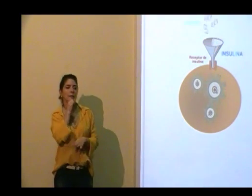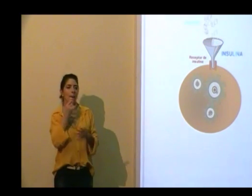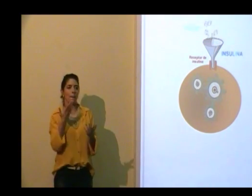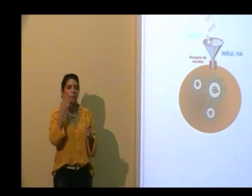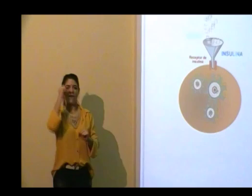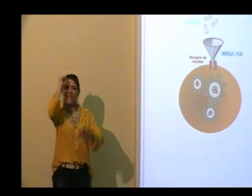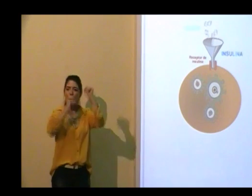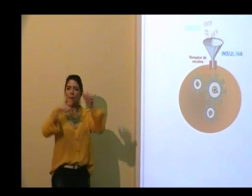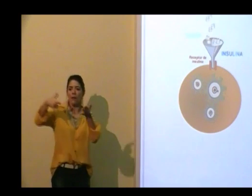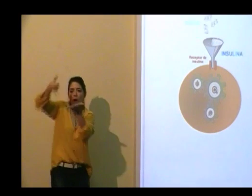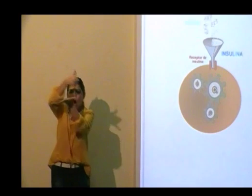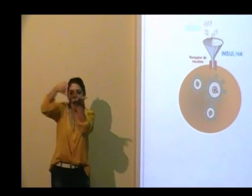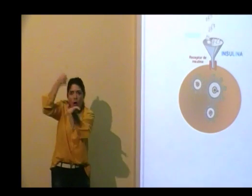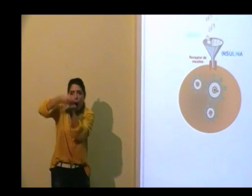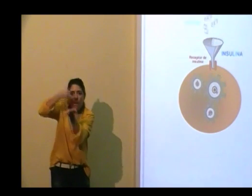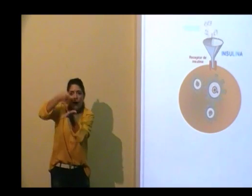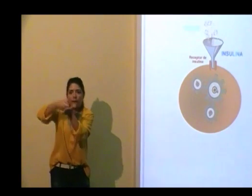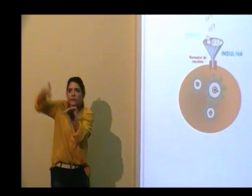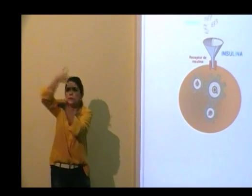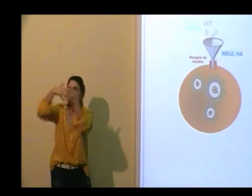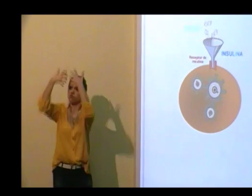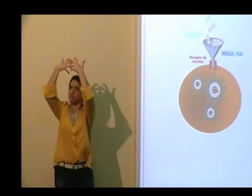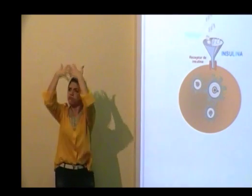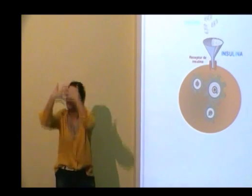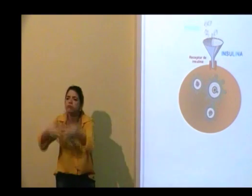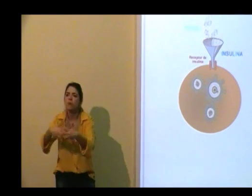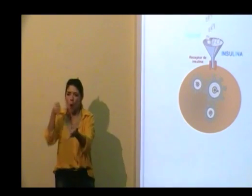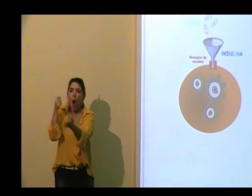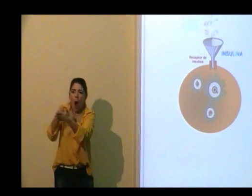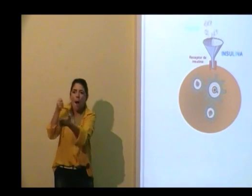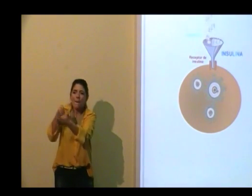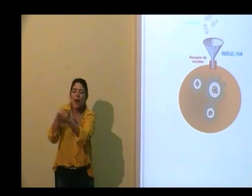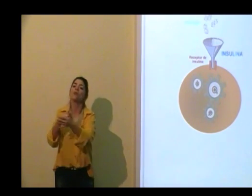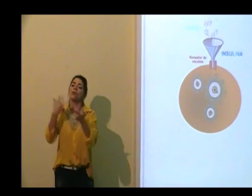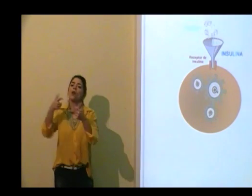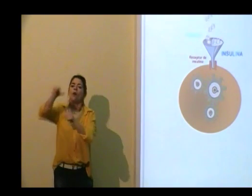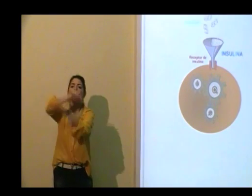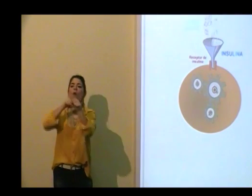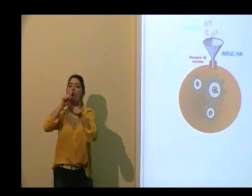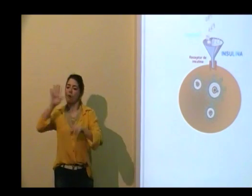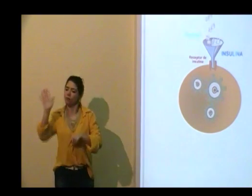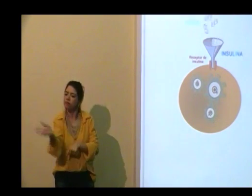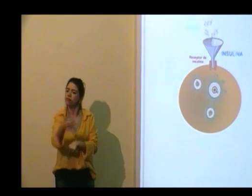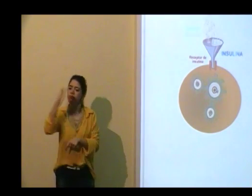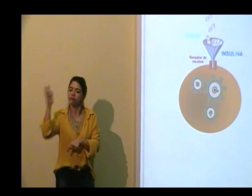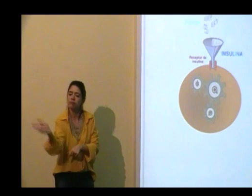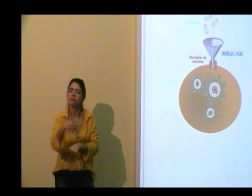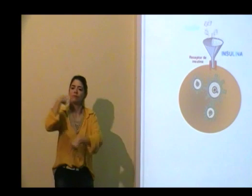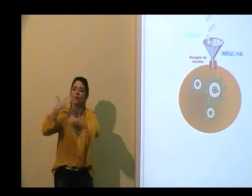A gente usou aqui esse desenho, essa animação que parece uma fábrica, né?